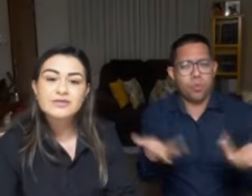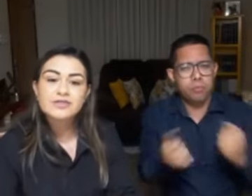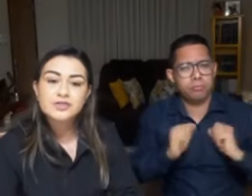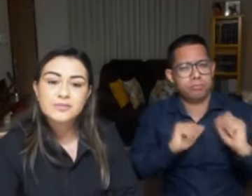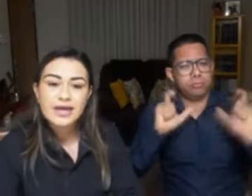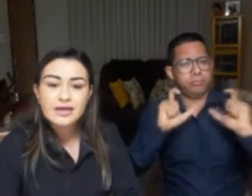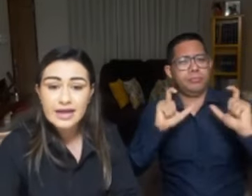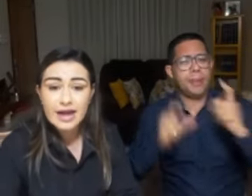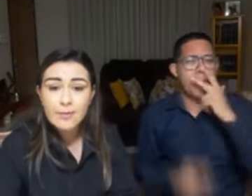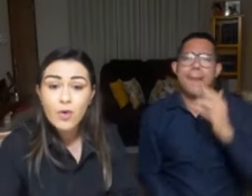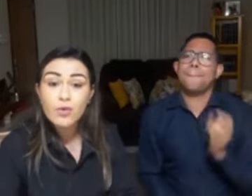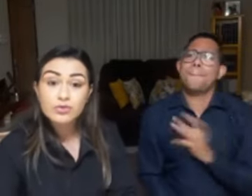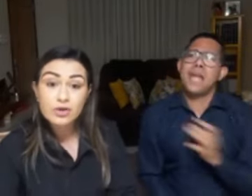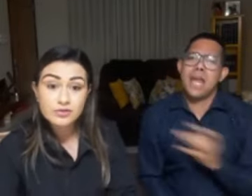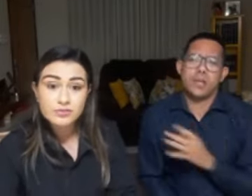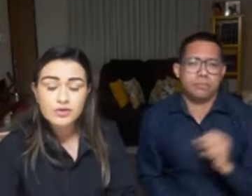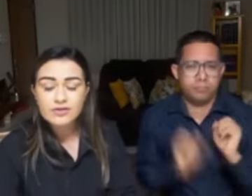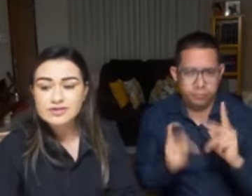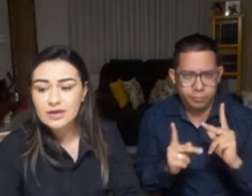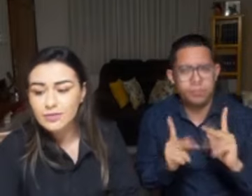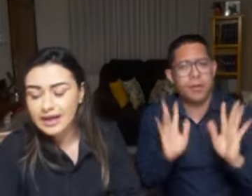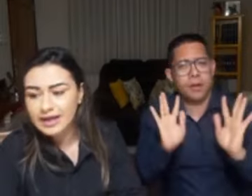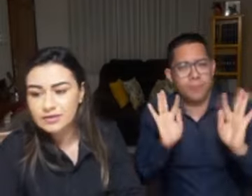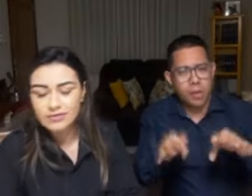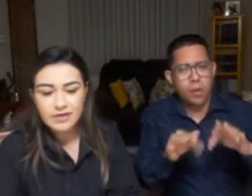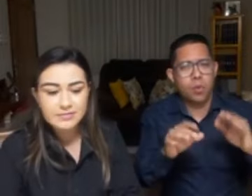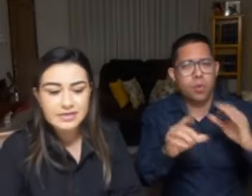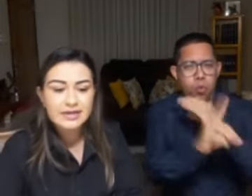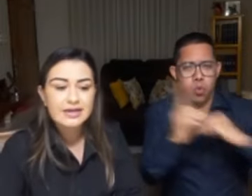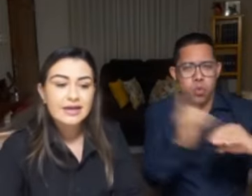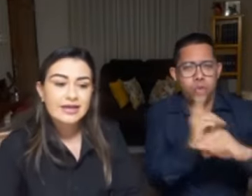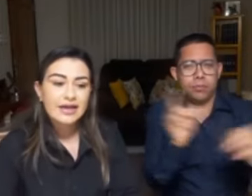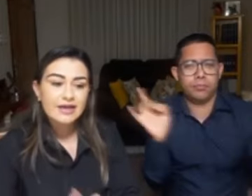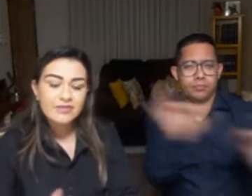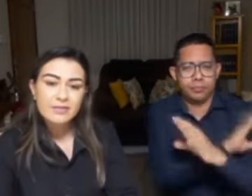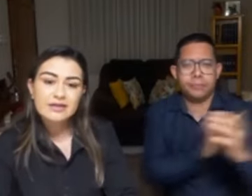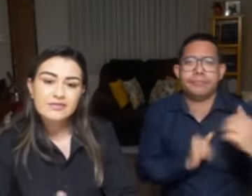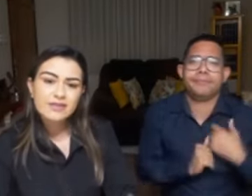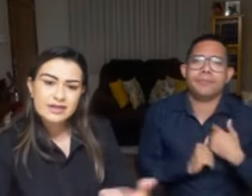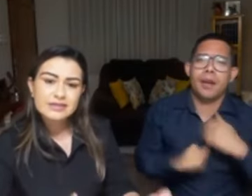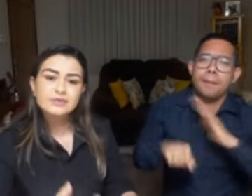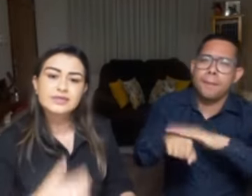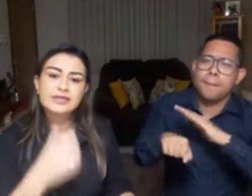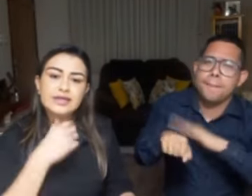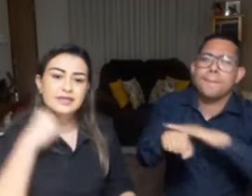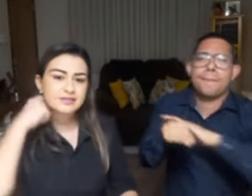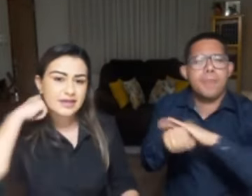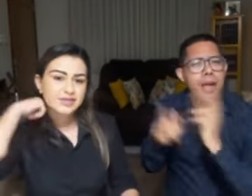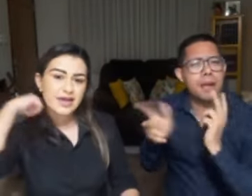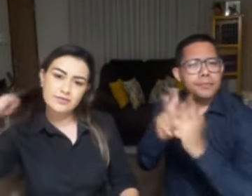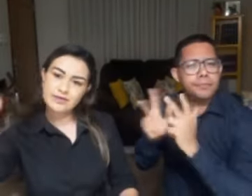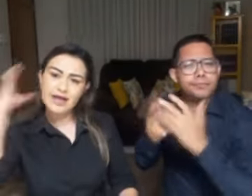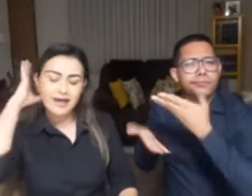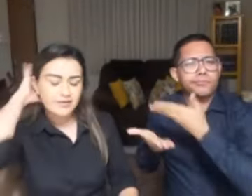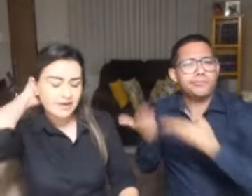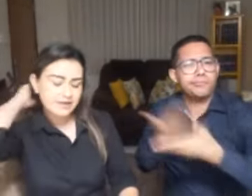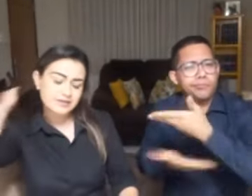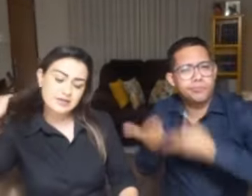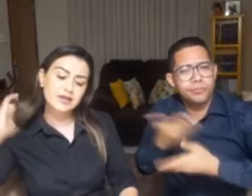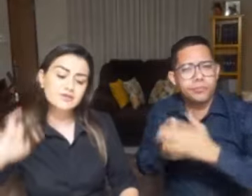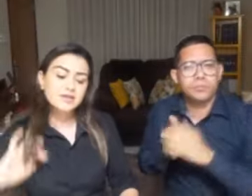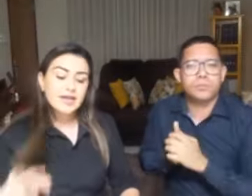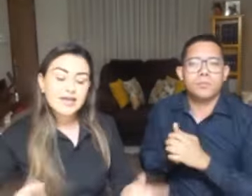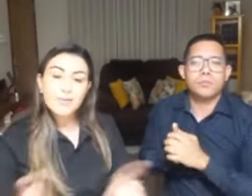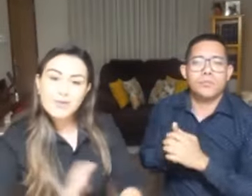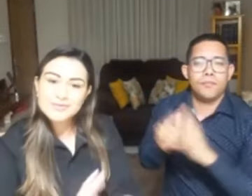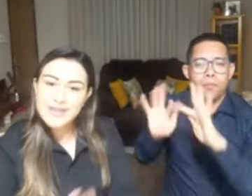expressão assim de medo e acabou o culto. Nós fomos conversar com ela, com a família, e aí a família estava falando que eles já eram